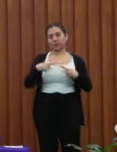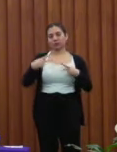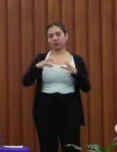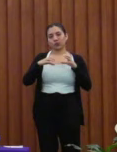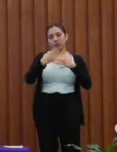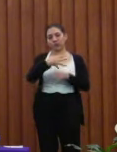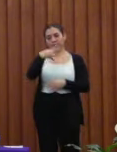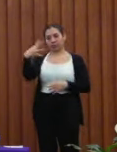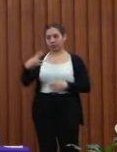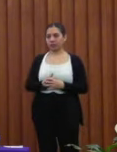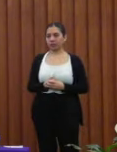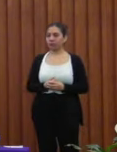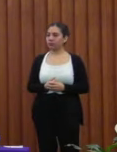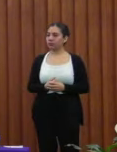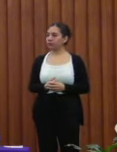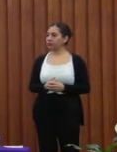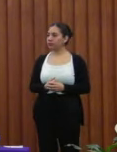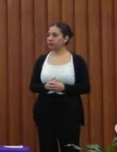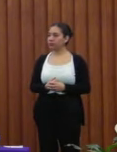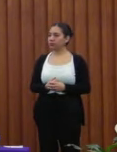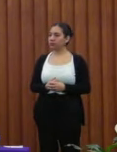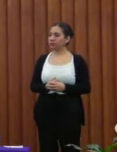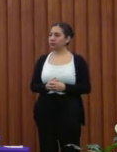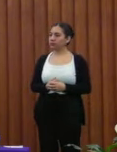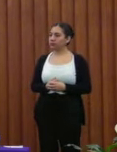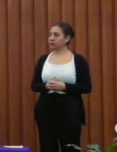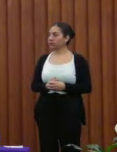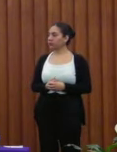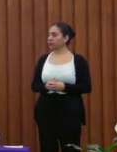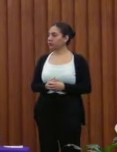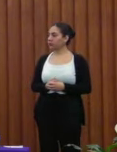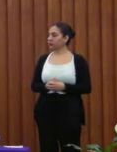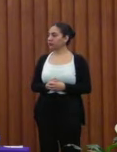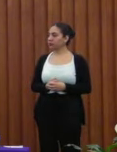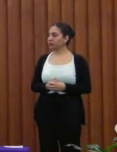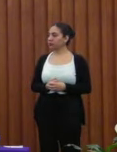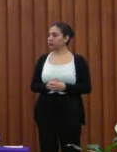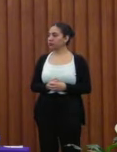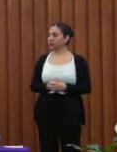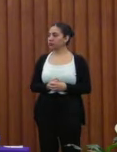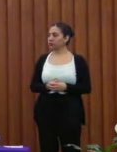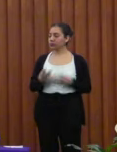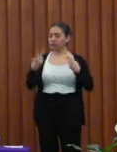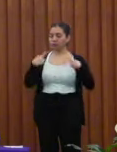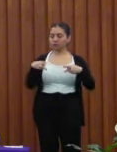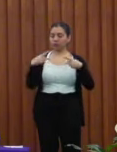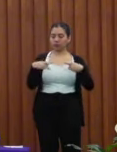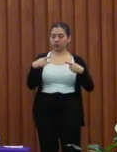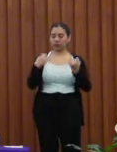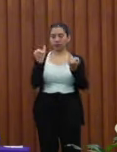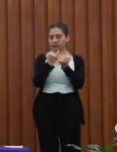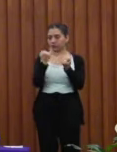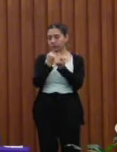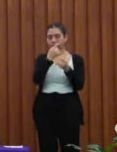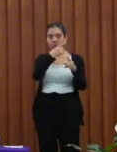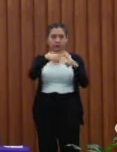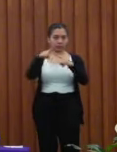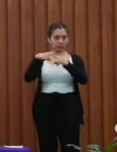Esta gráfica lo que nos dice es que las víctimas fueron sometidas a múltiples violencias,